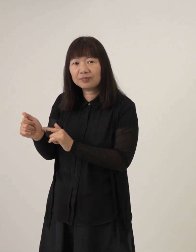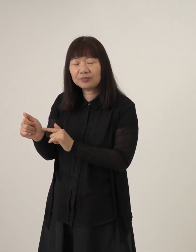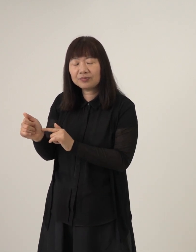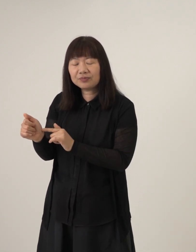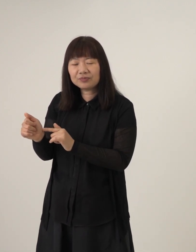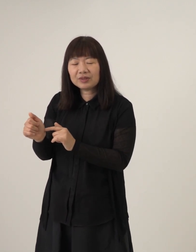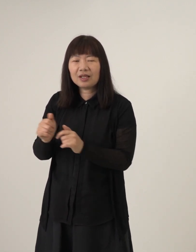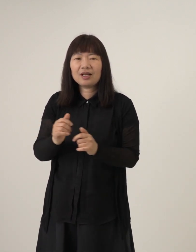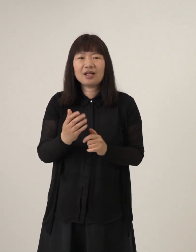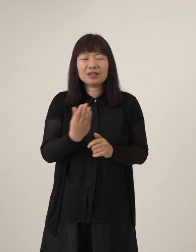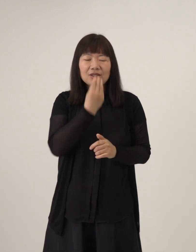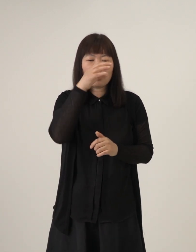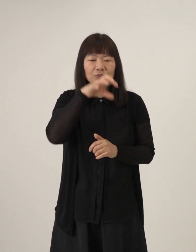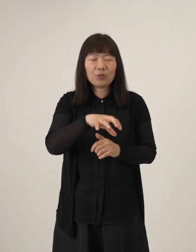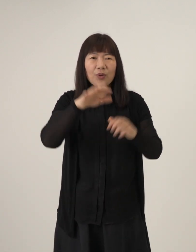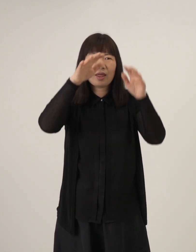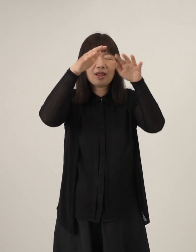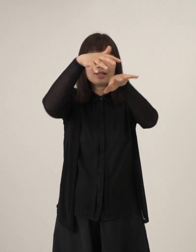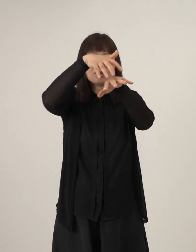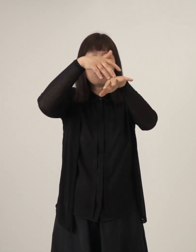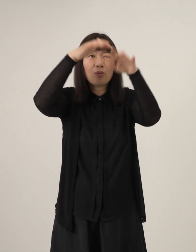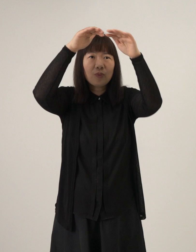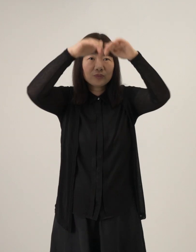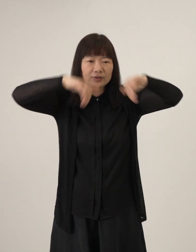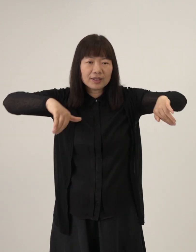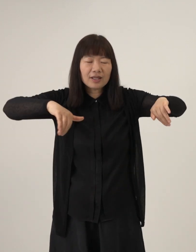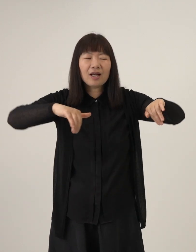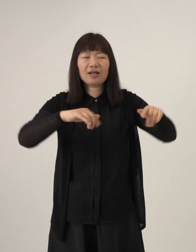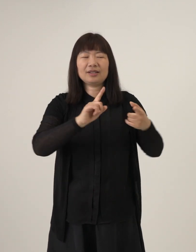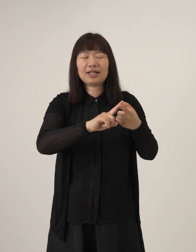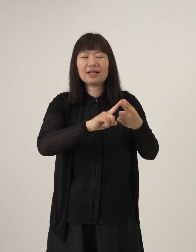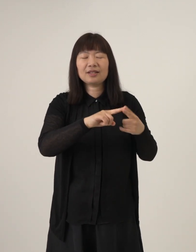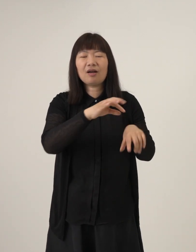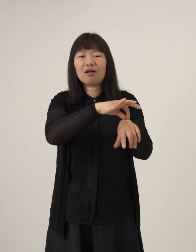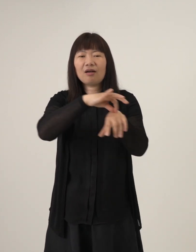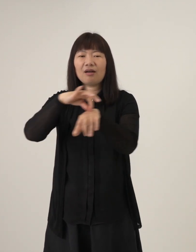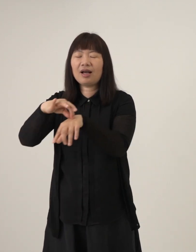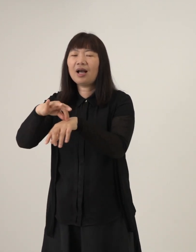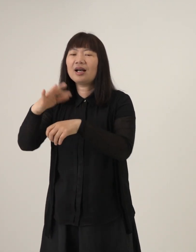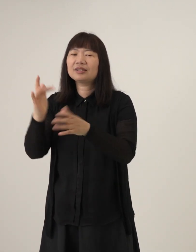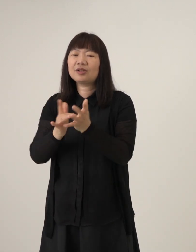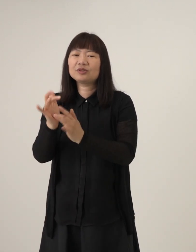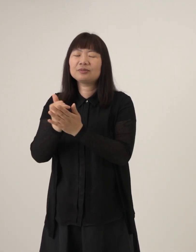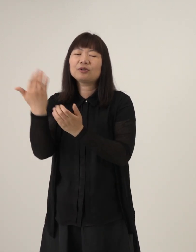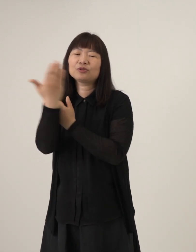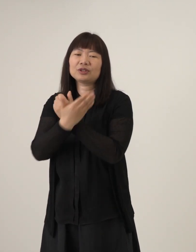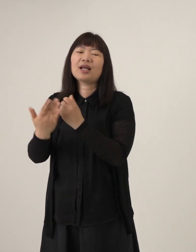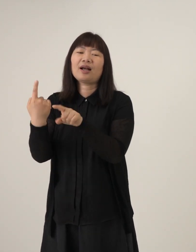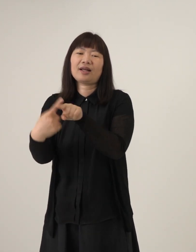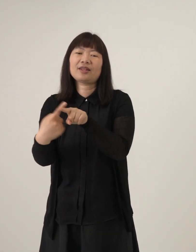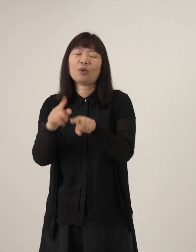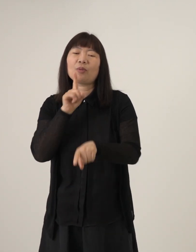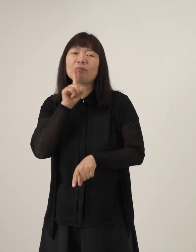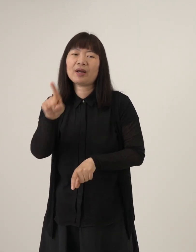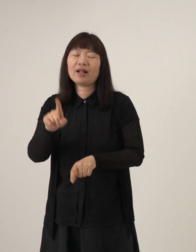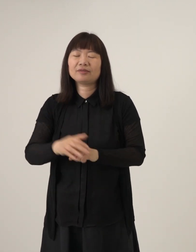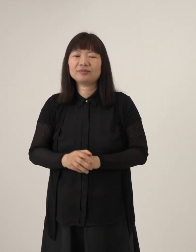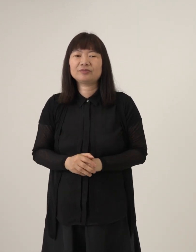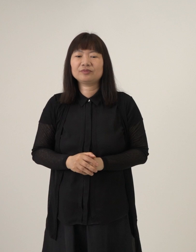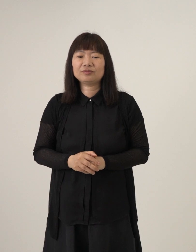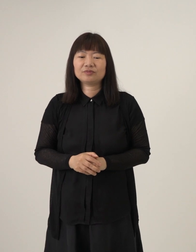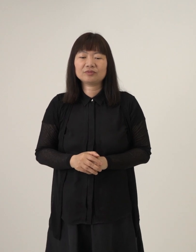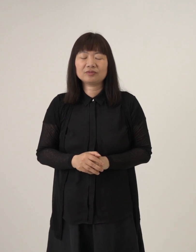뭘로 해석했죠? 예수님의 육체로 해석을 했어요. 그러면 이걸 아래서부터